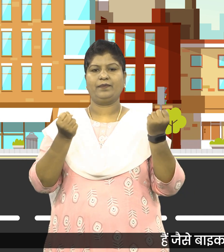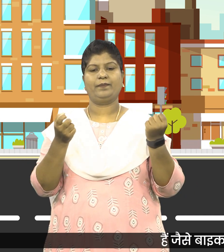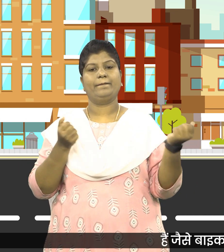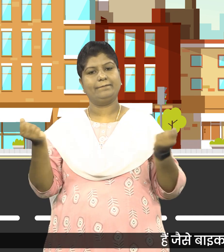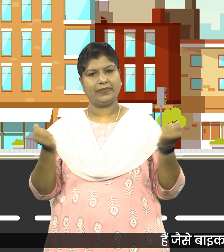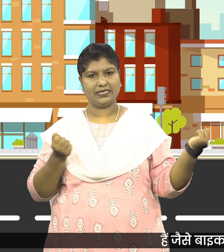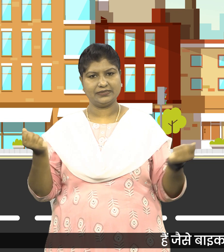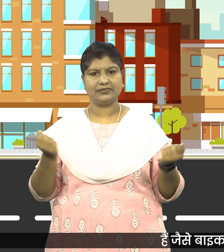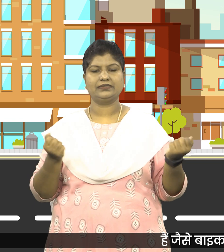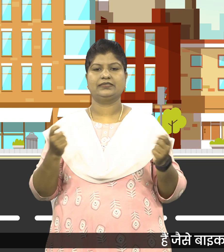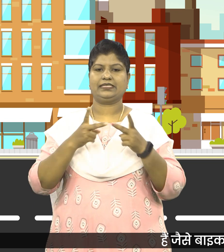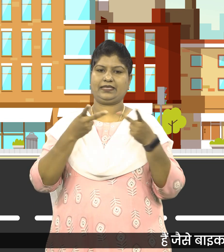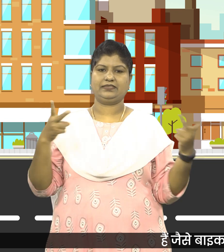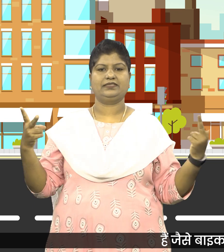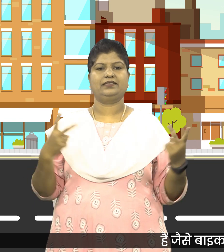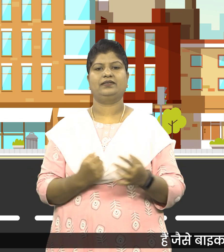बस आदि।